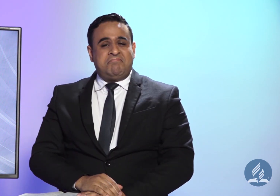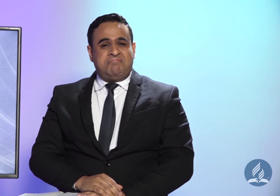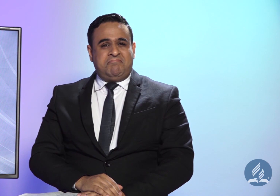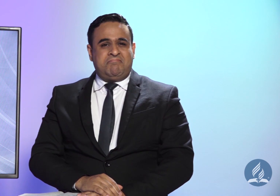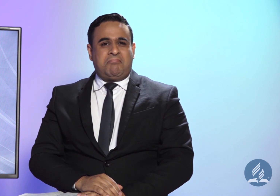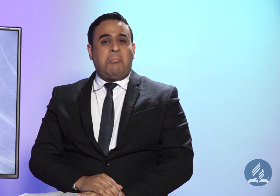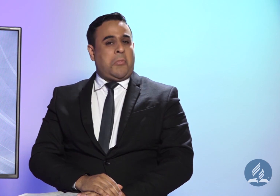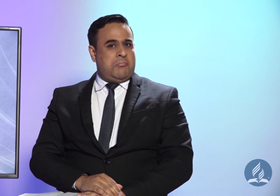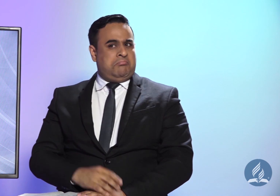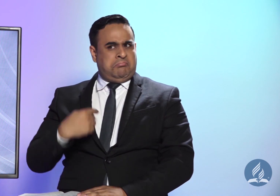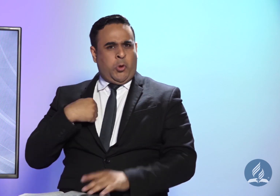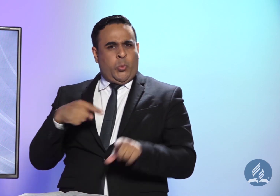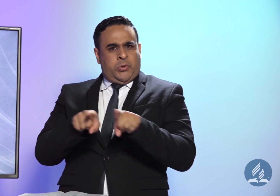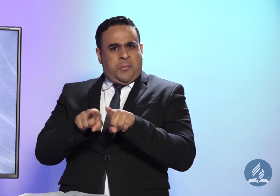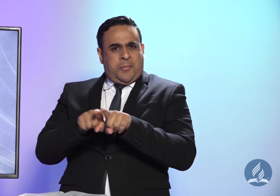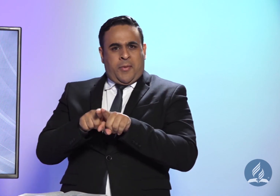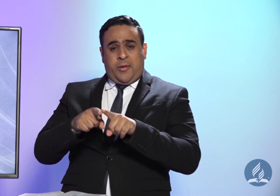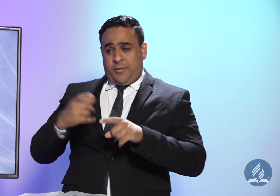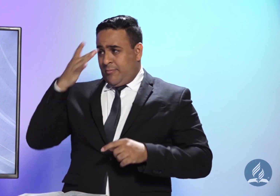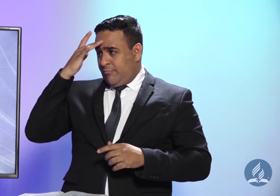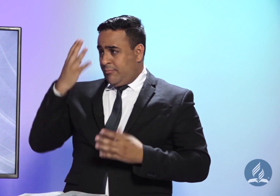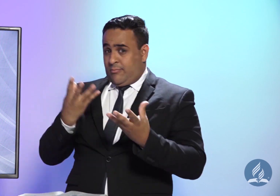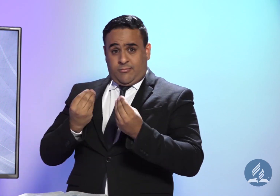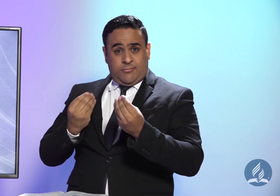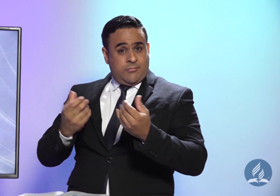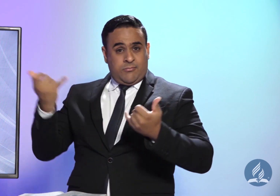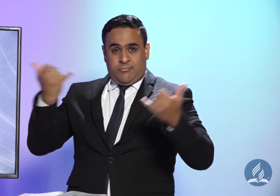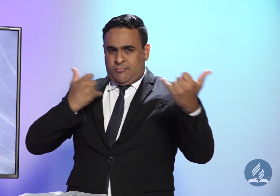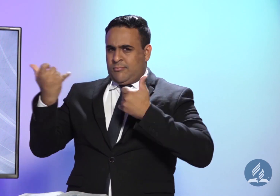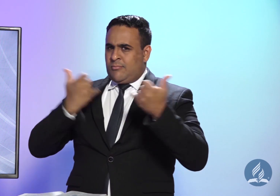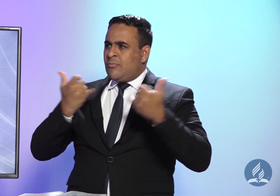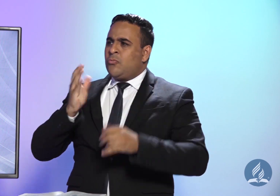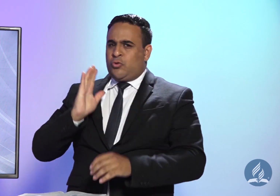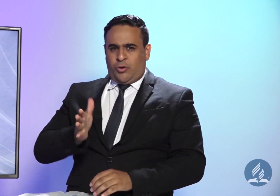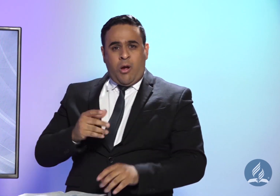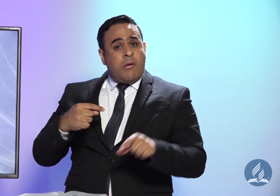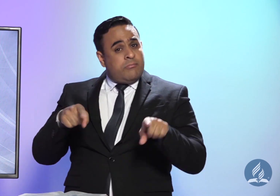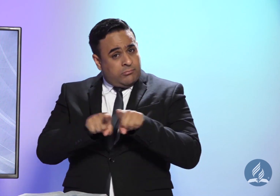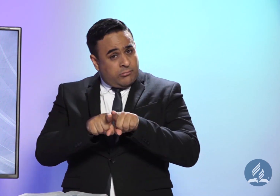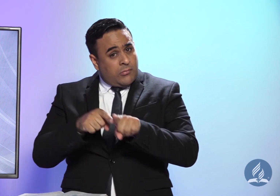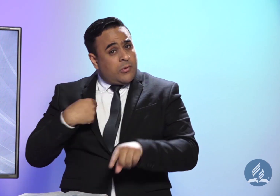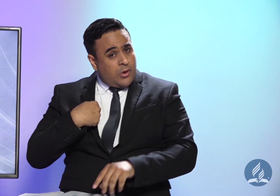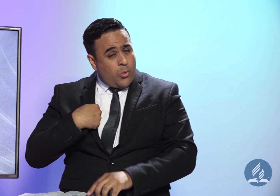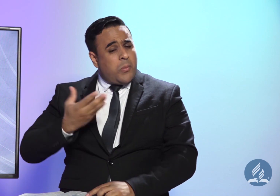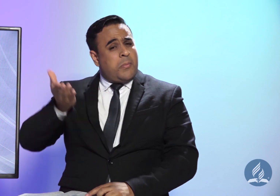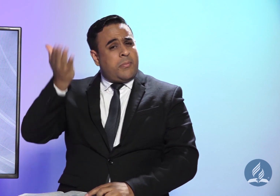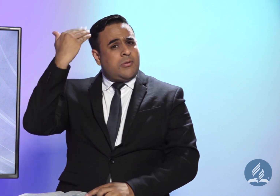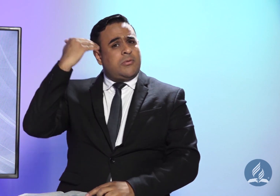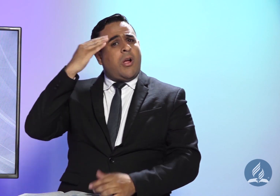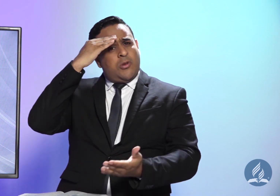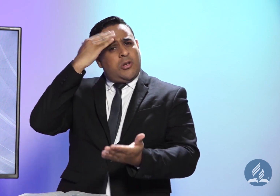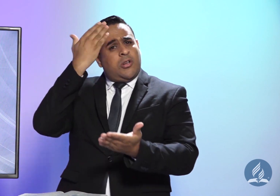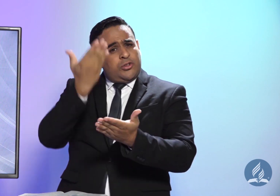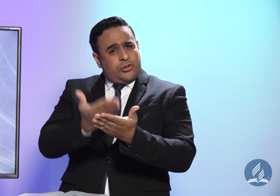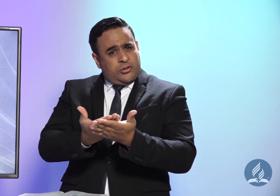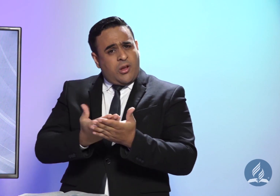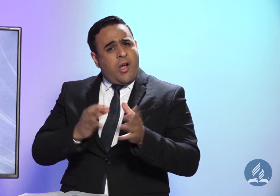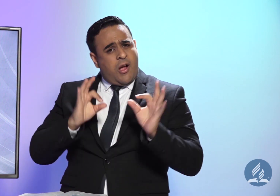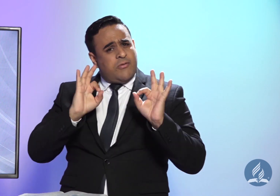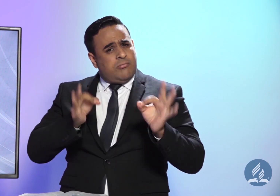certo. Muitas pessoas já me disseram isso também. Eu já fui bombardeado com essas ideias. E no passado eu